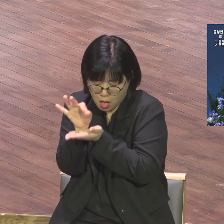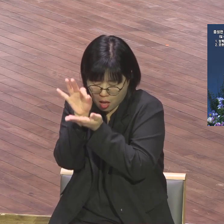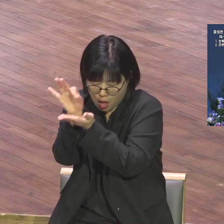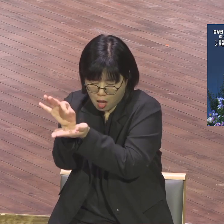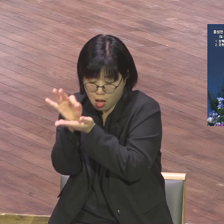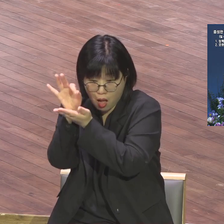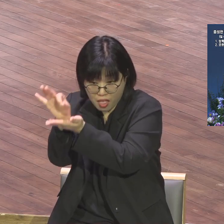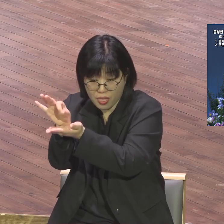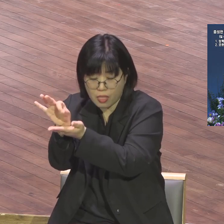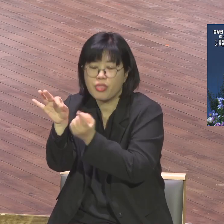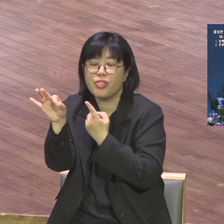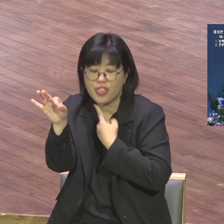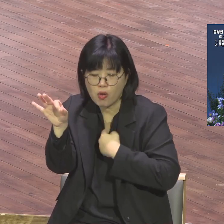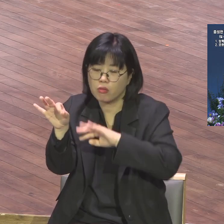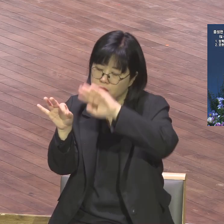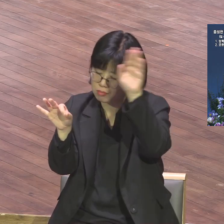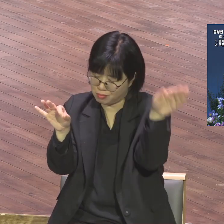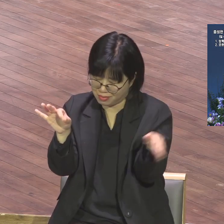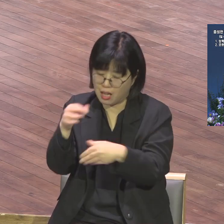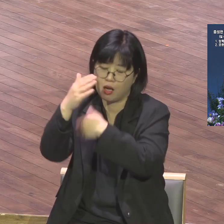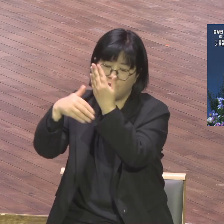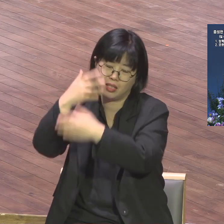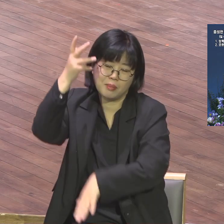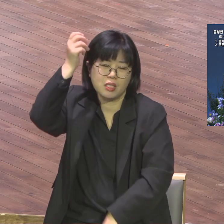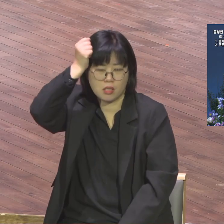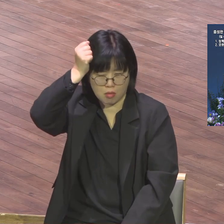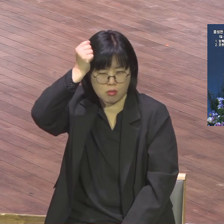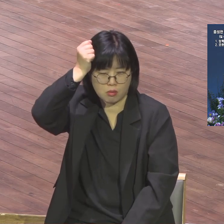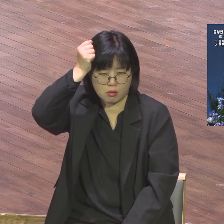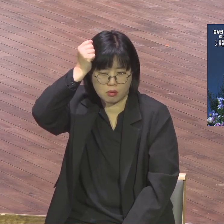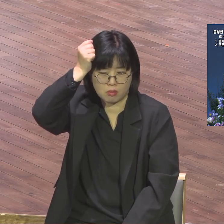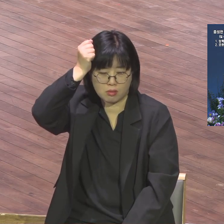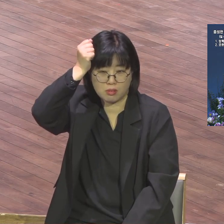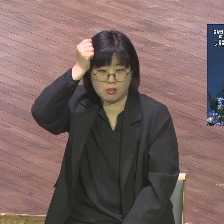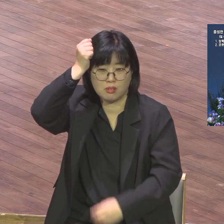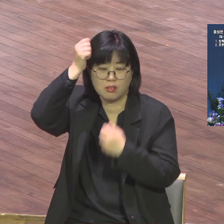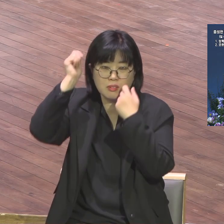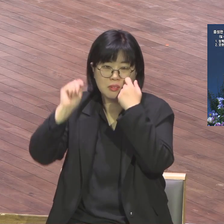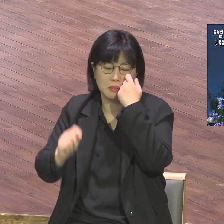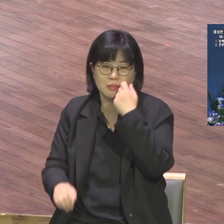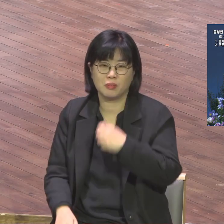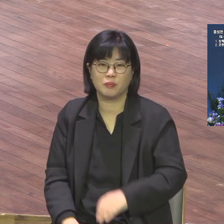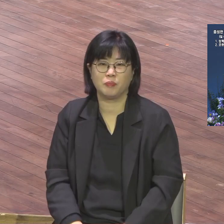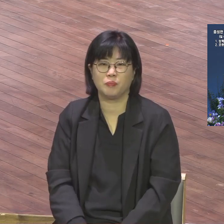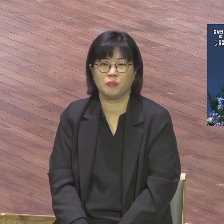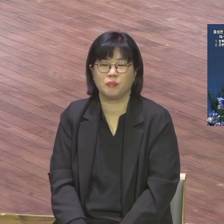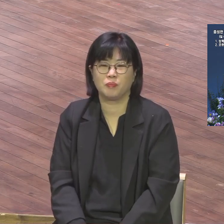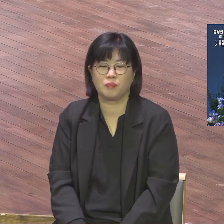기억하세요. 아멘. 기억하신다니까요.